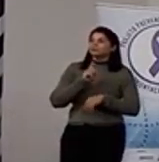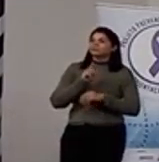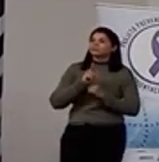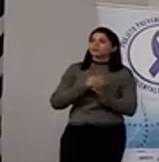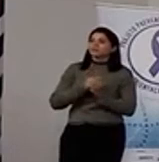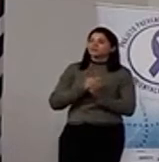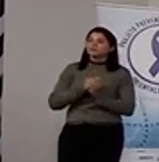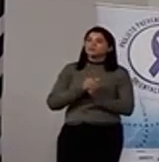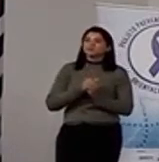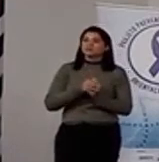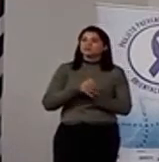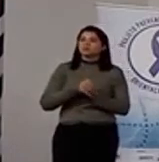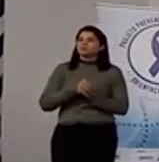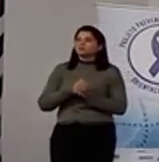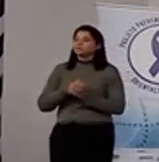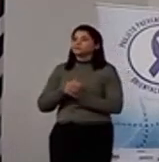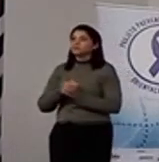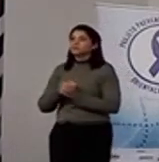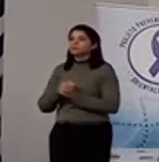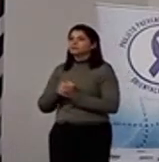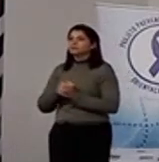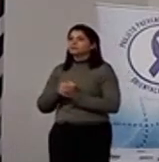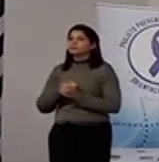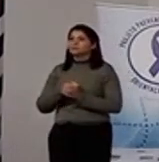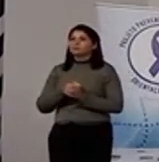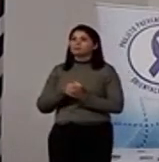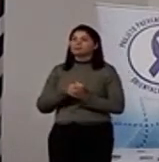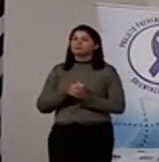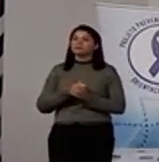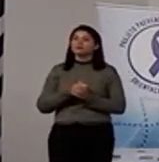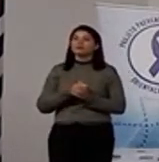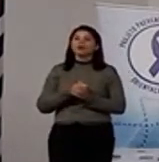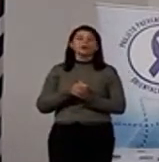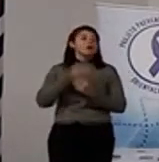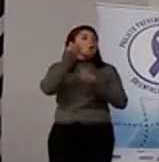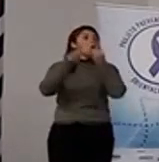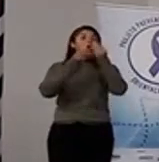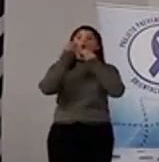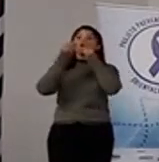Sil, e como que a gente acessa o serviço, né?